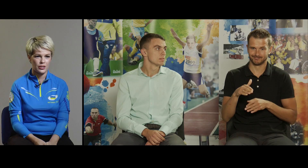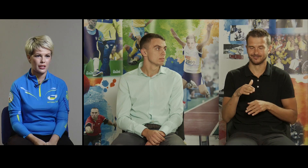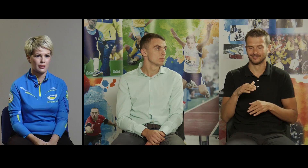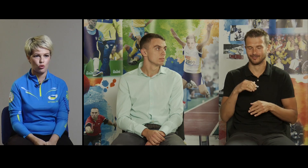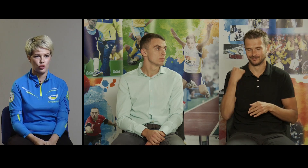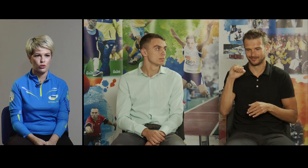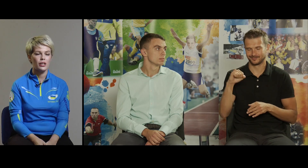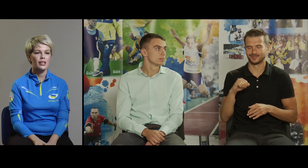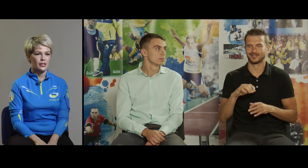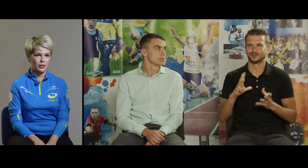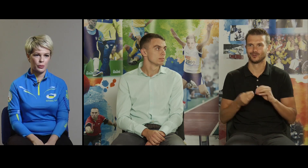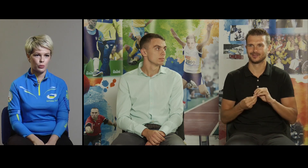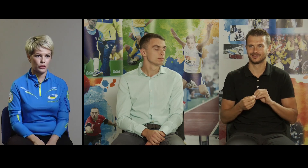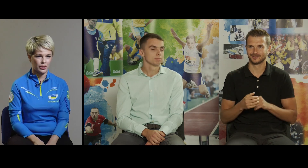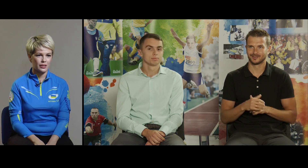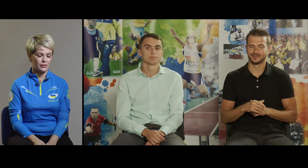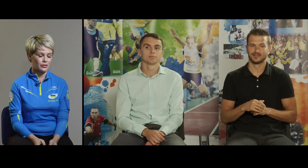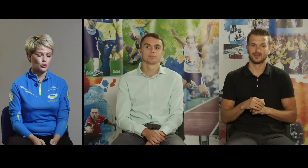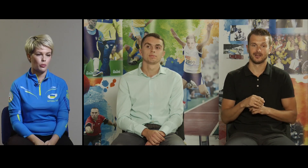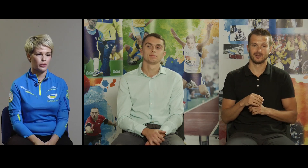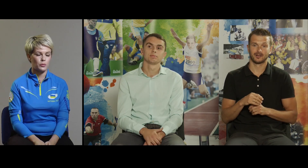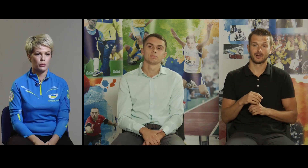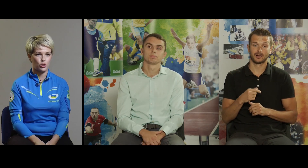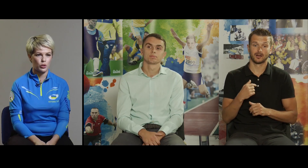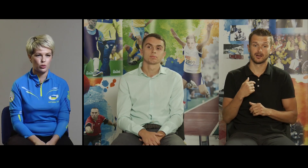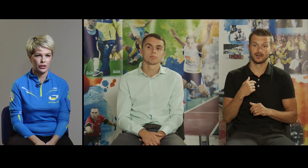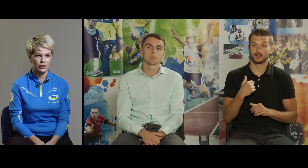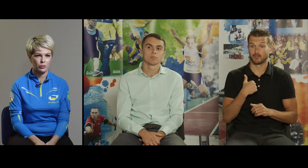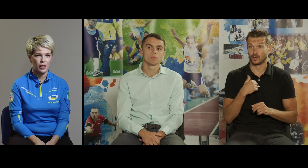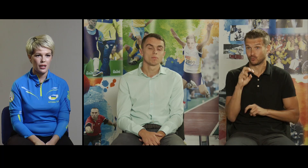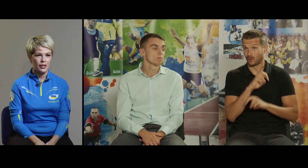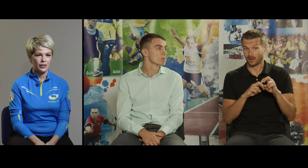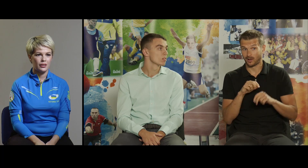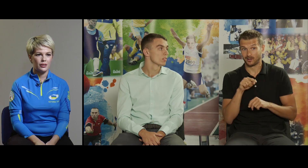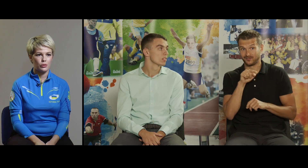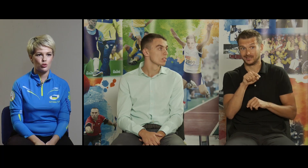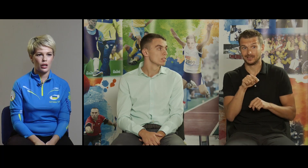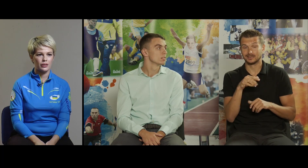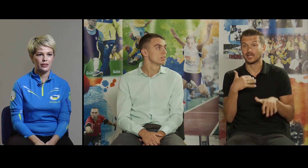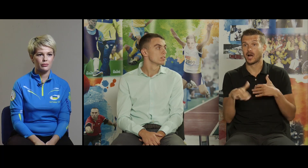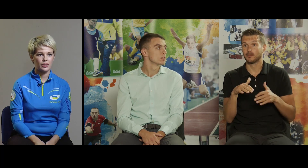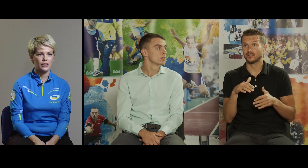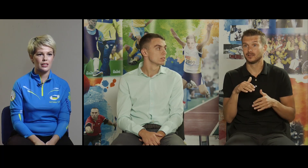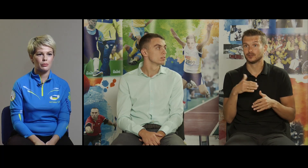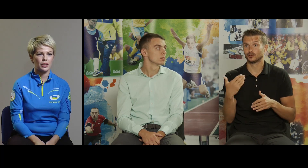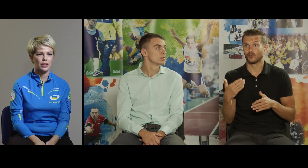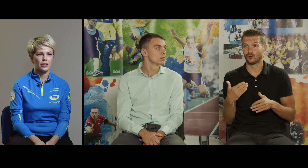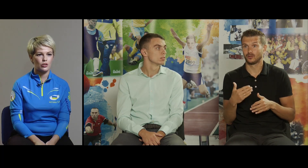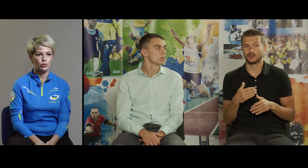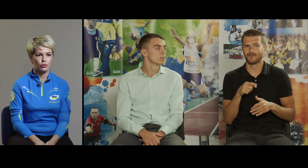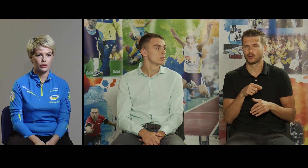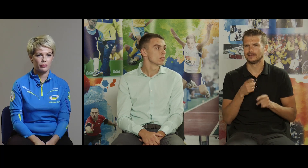до кінця і зможемо перемогти цю команду з переможним результатом. І ми шукали їхні